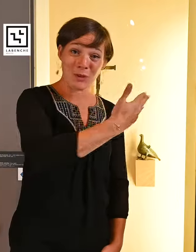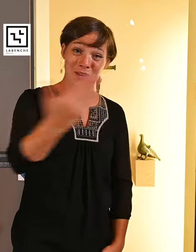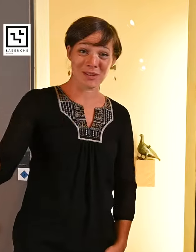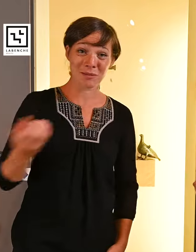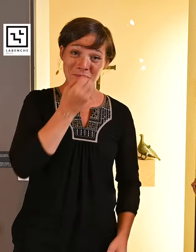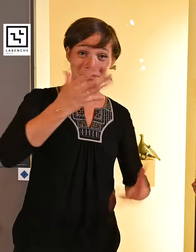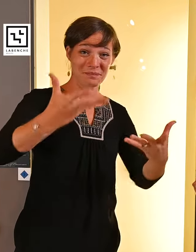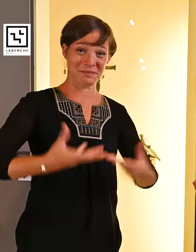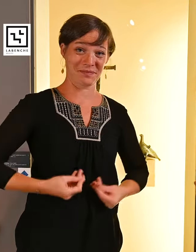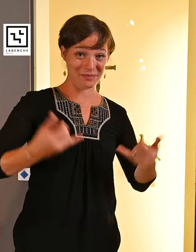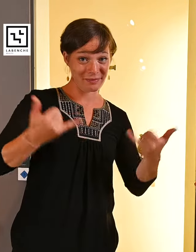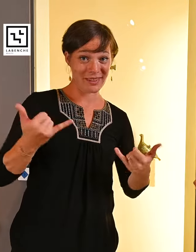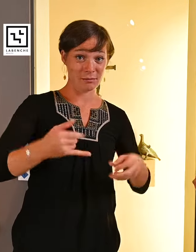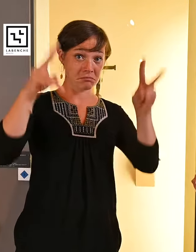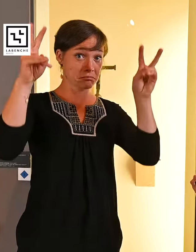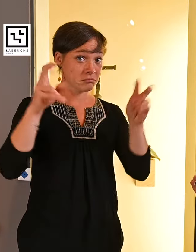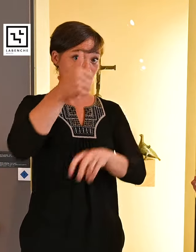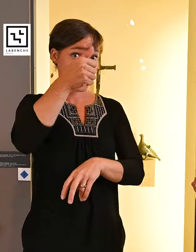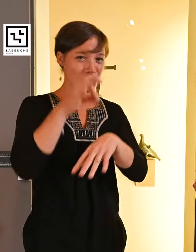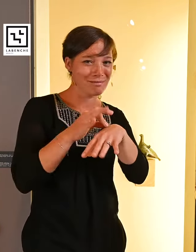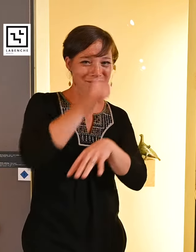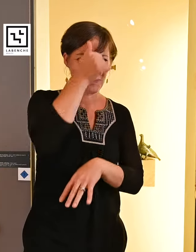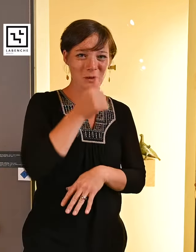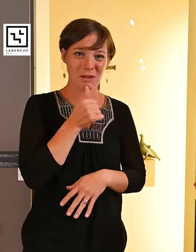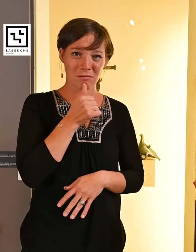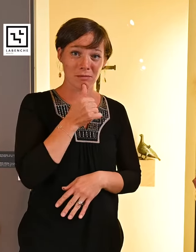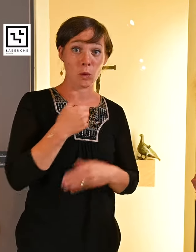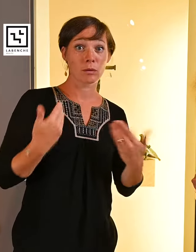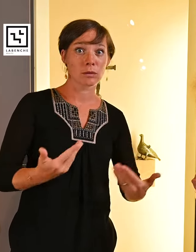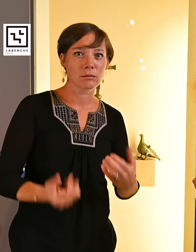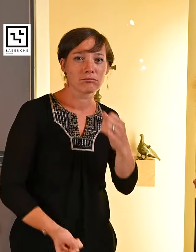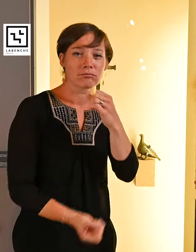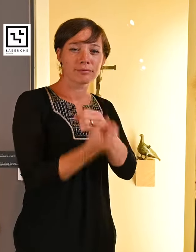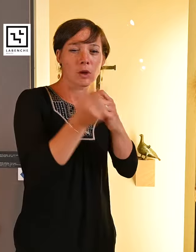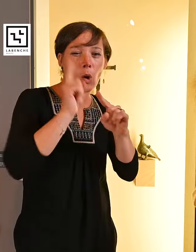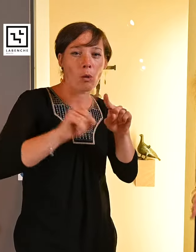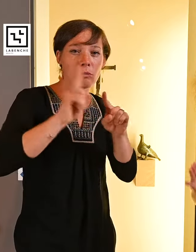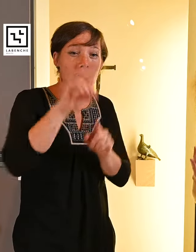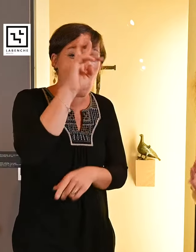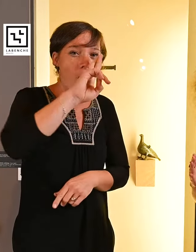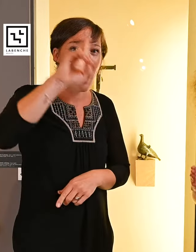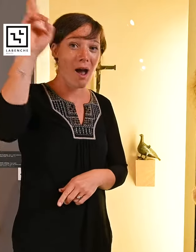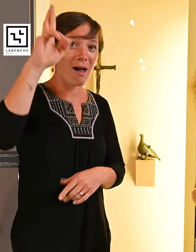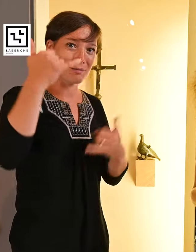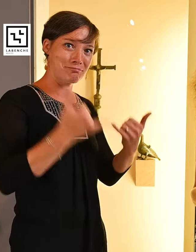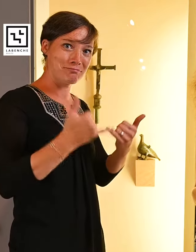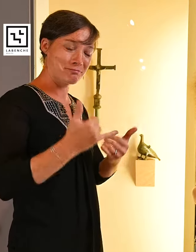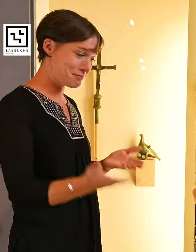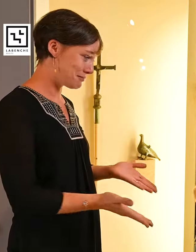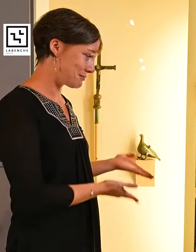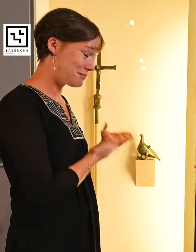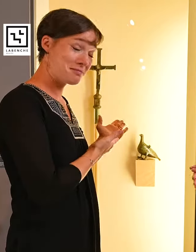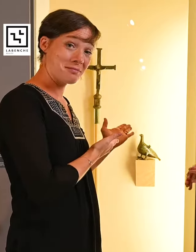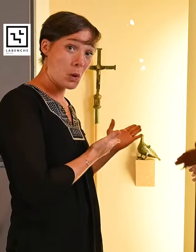bonjour à tous et bienvenue dans une minute au musée aujourd'hui nous vous présentons l'un des trésors du musée la